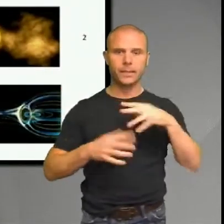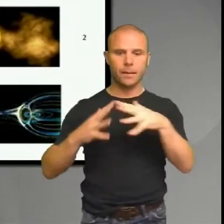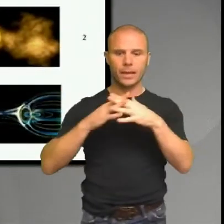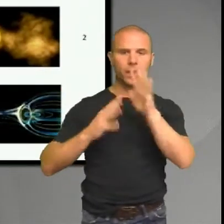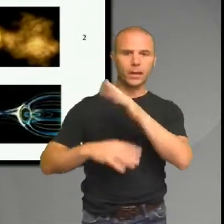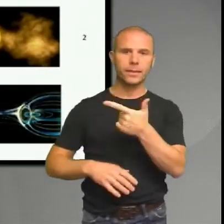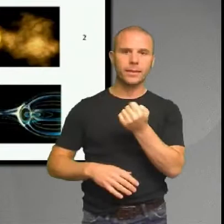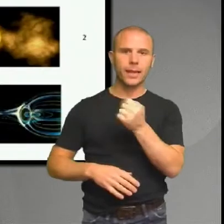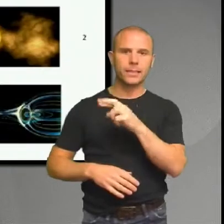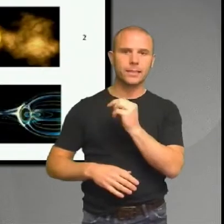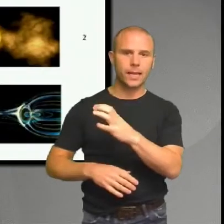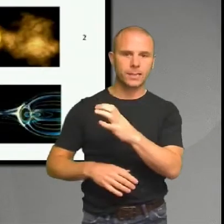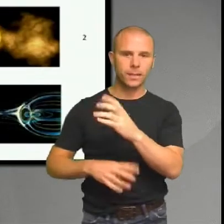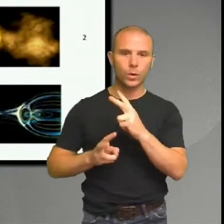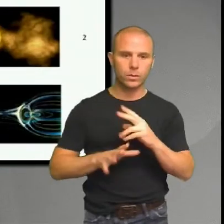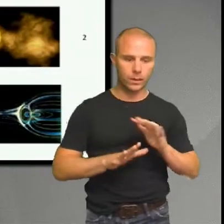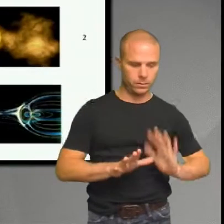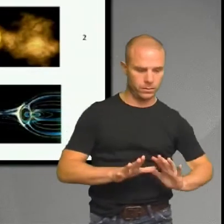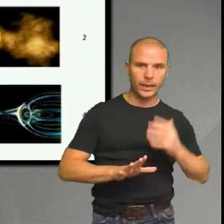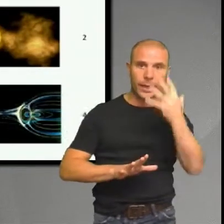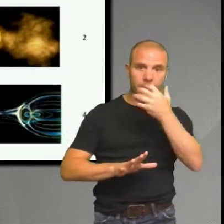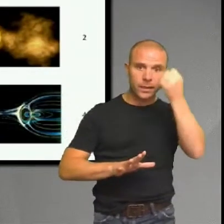sydsken observeras uppe i Indien.